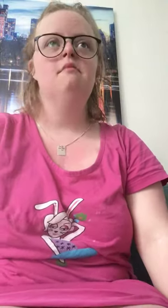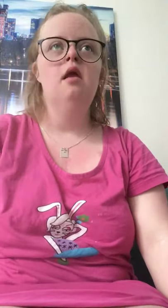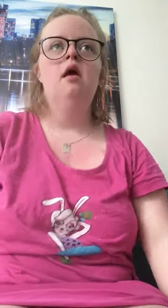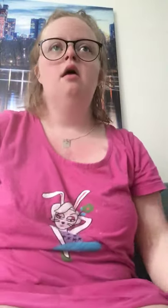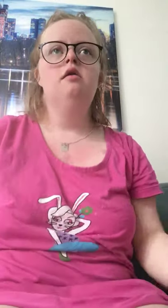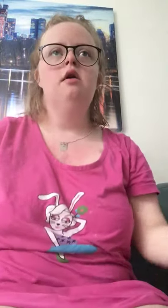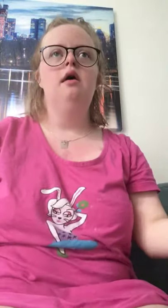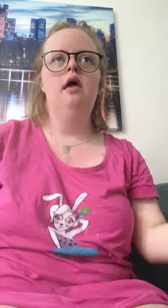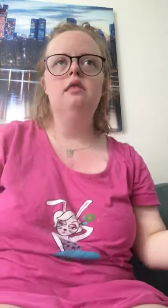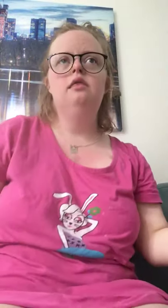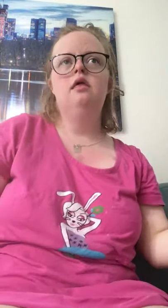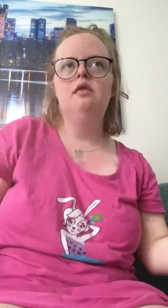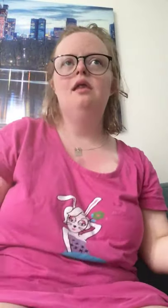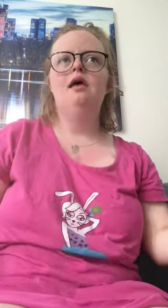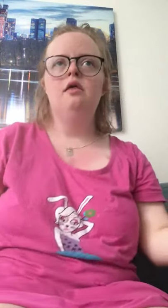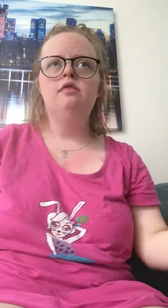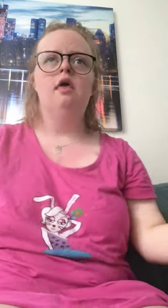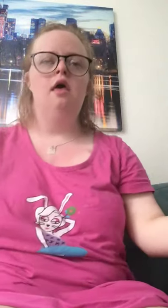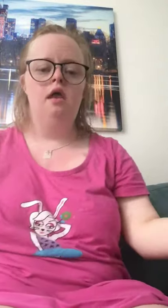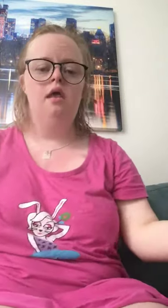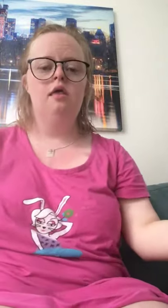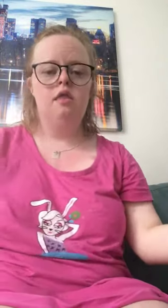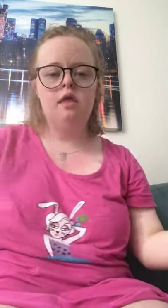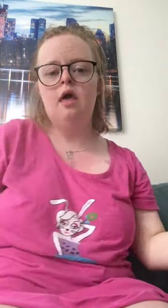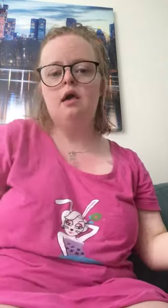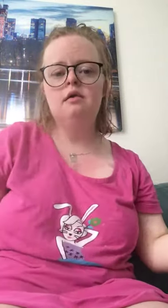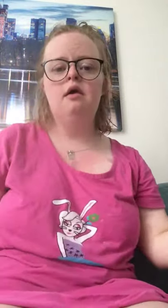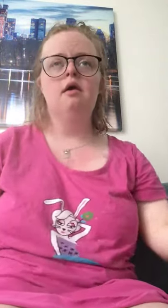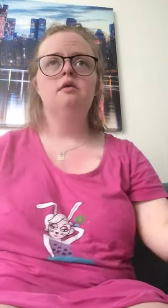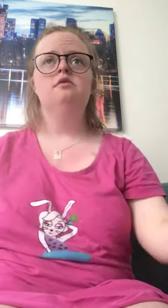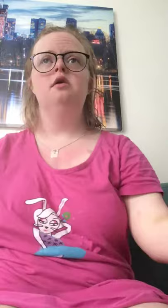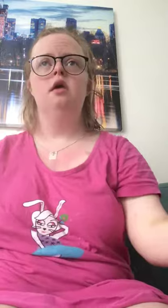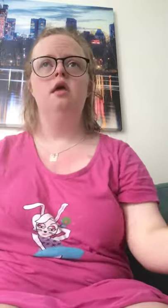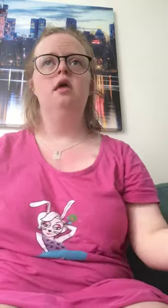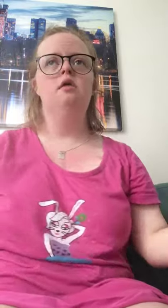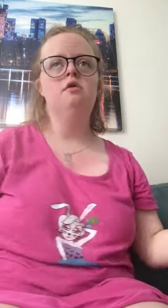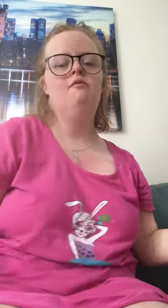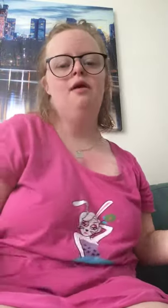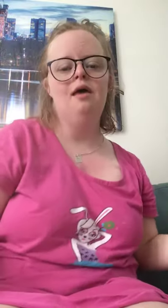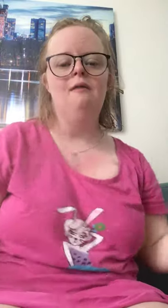Det är inte, lättar inte kanske en sin så fel